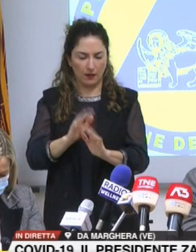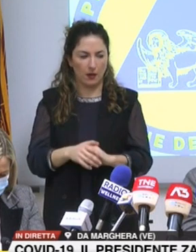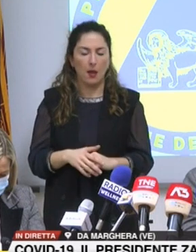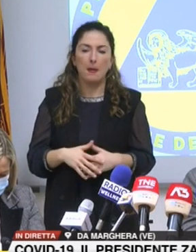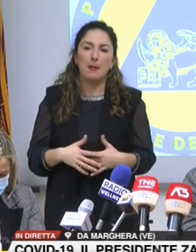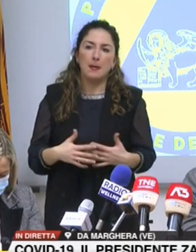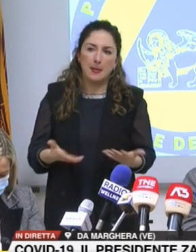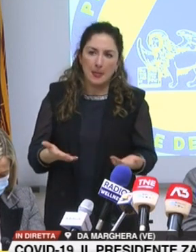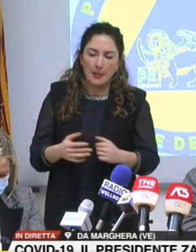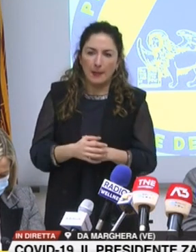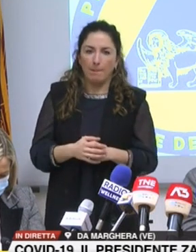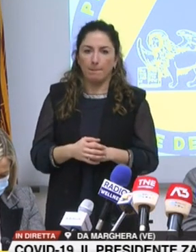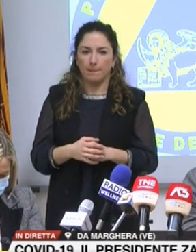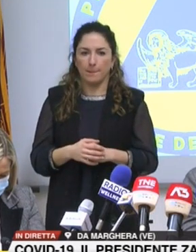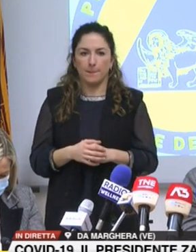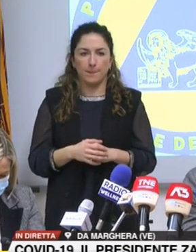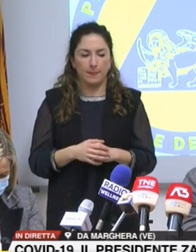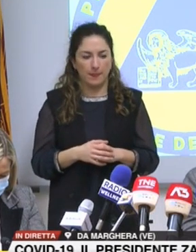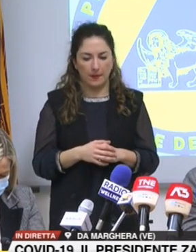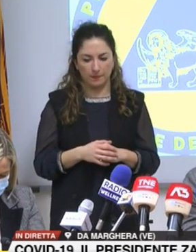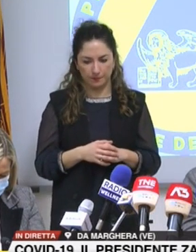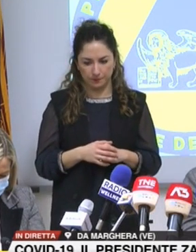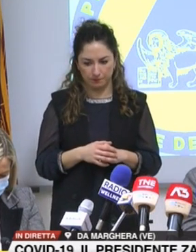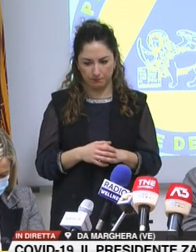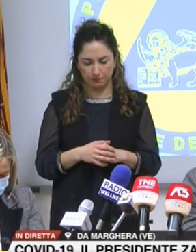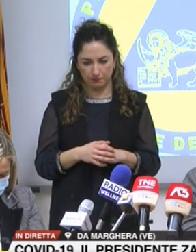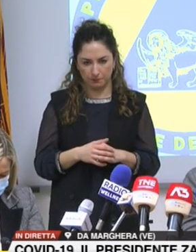penso che non, cioè noi non possiamo,